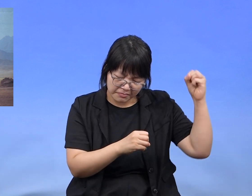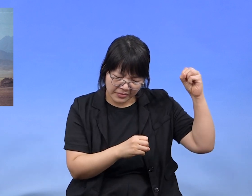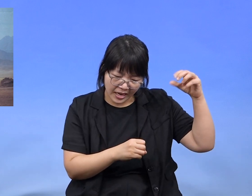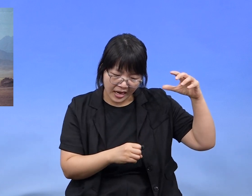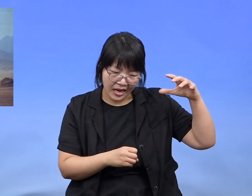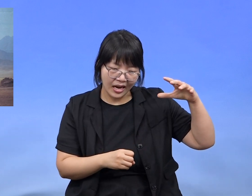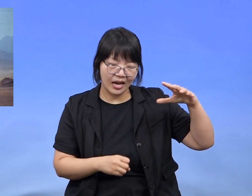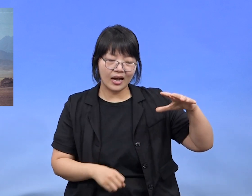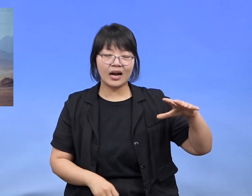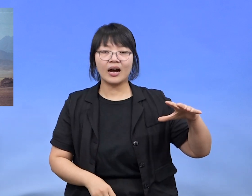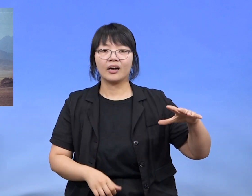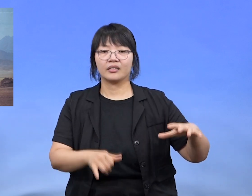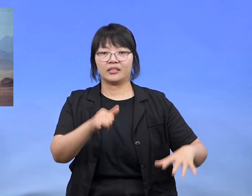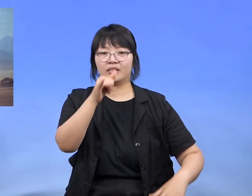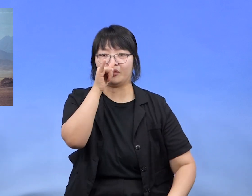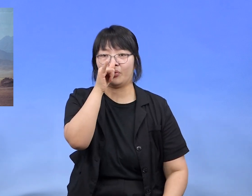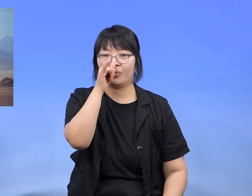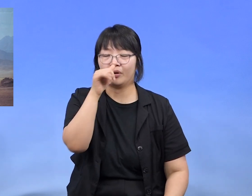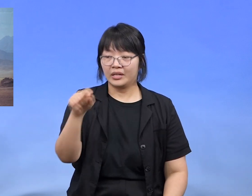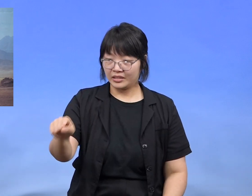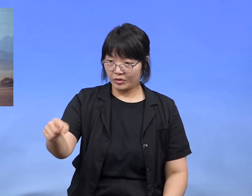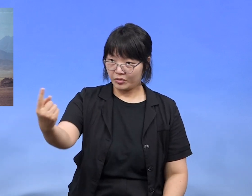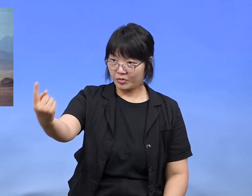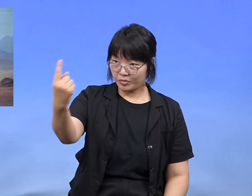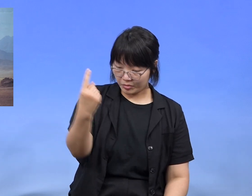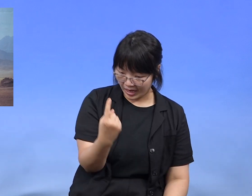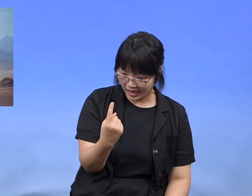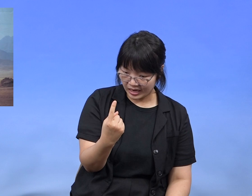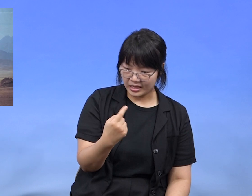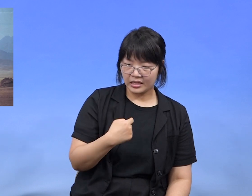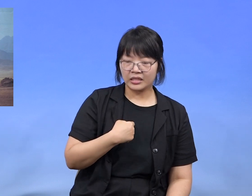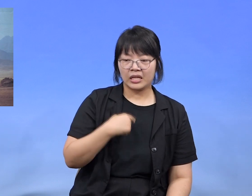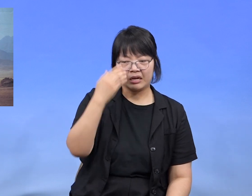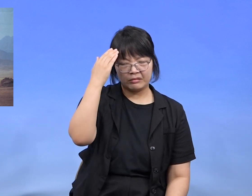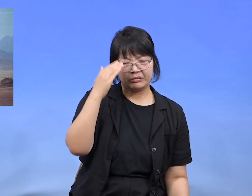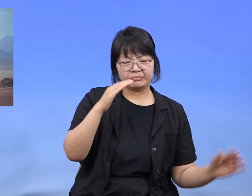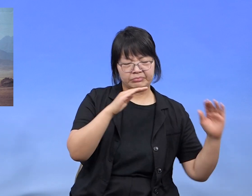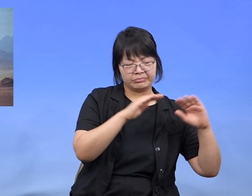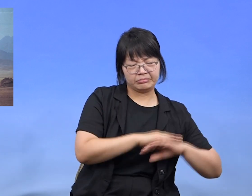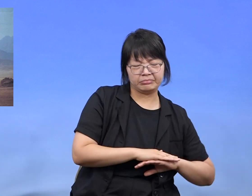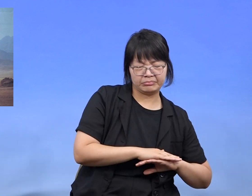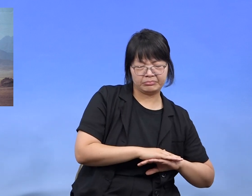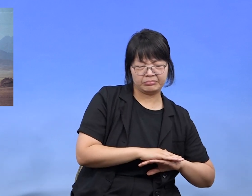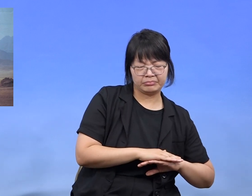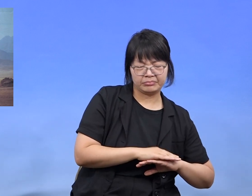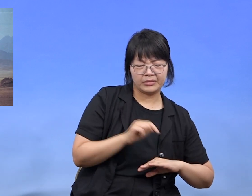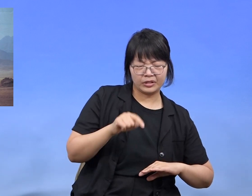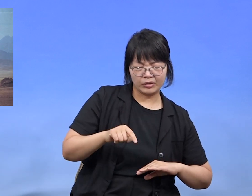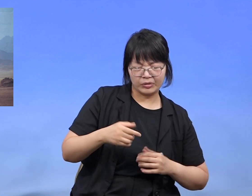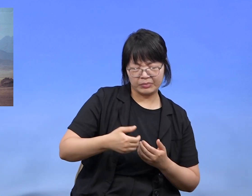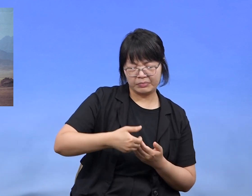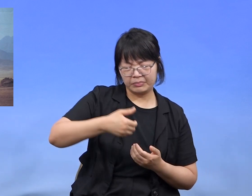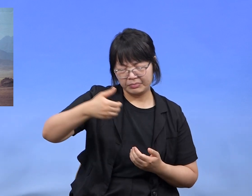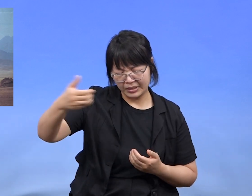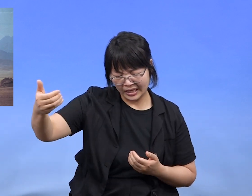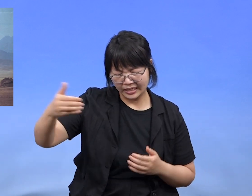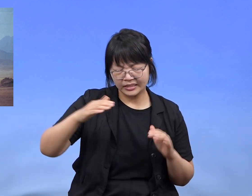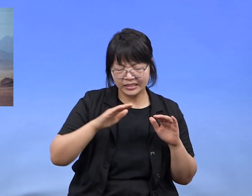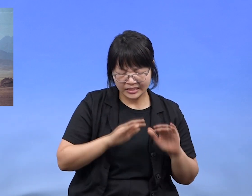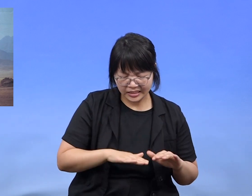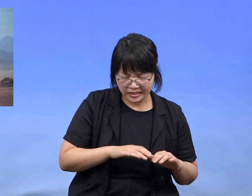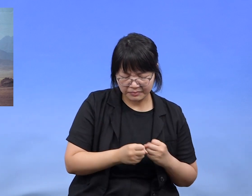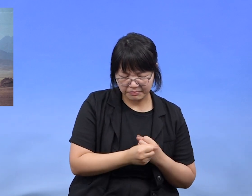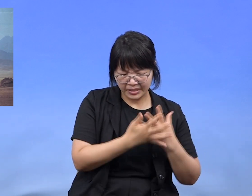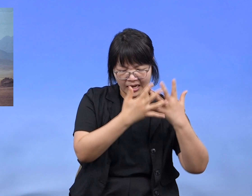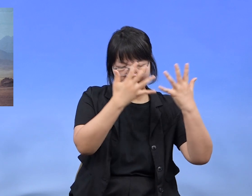있습니다. 당신이 우리에게 왔을 때 우리는 어둠 속에 있었지만 당신이 떠나간 지금 우리는